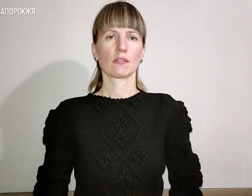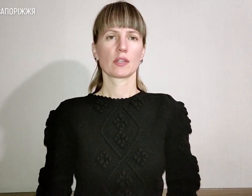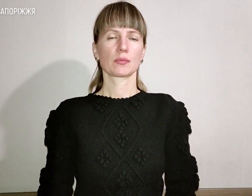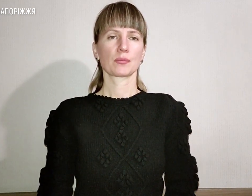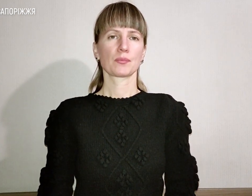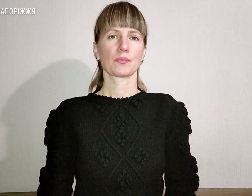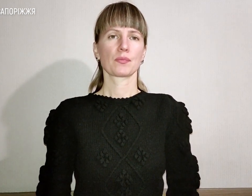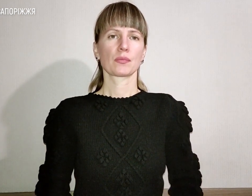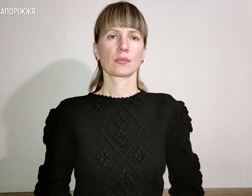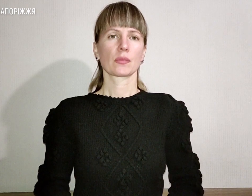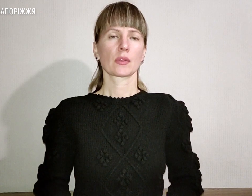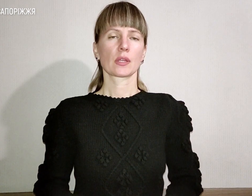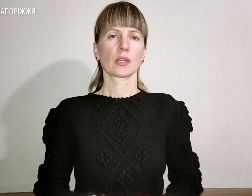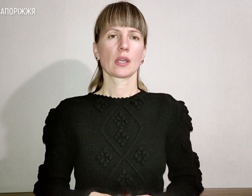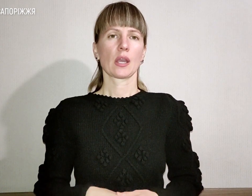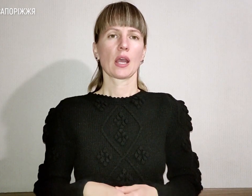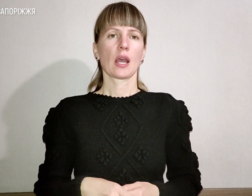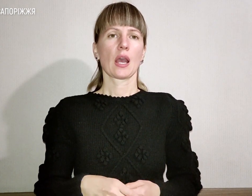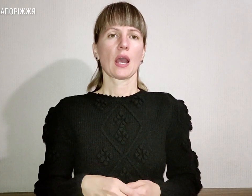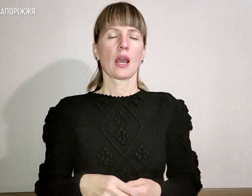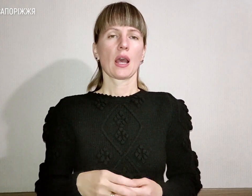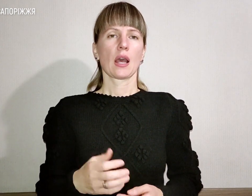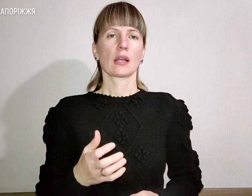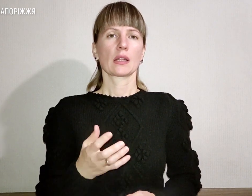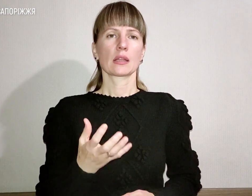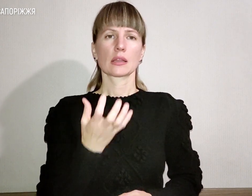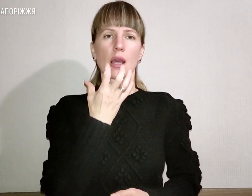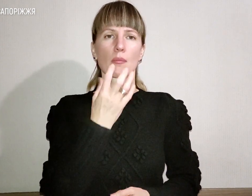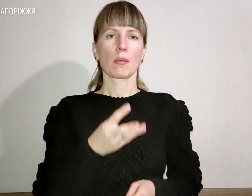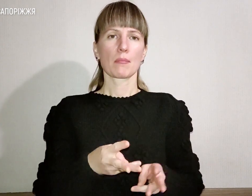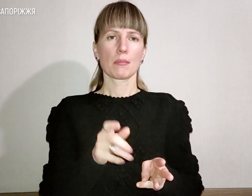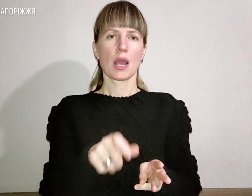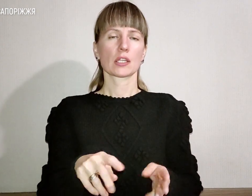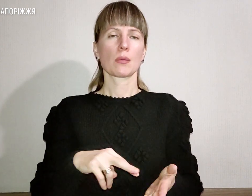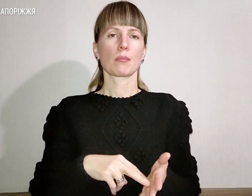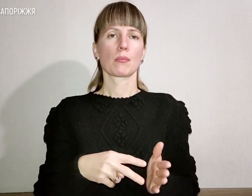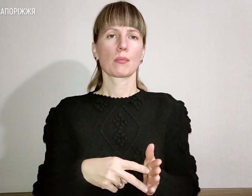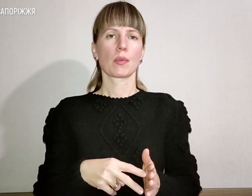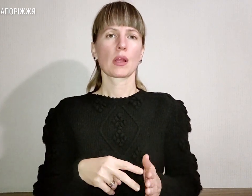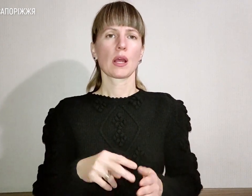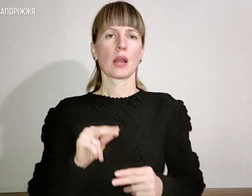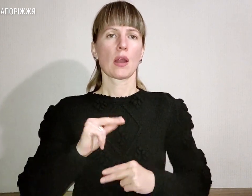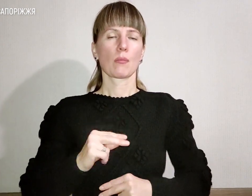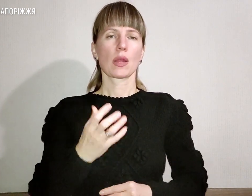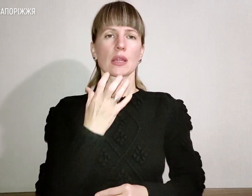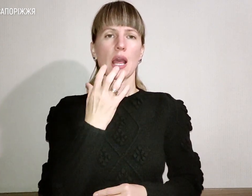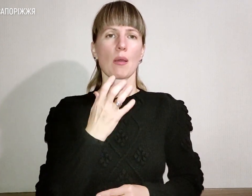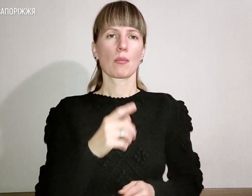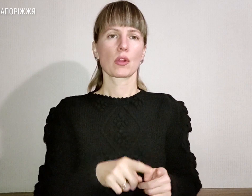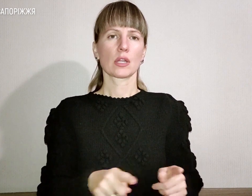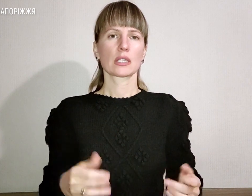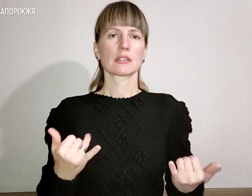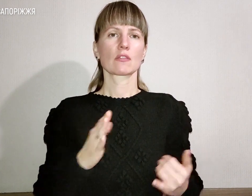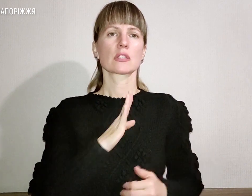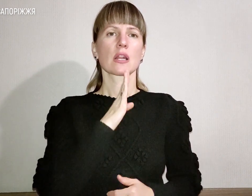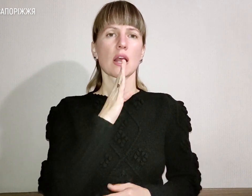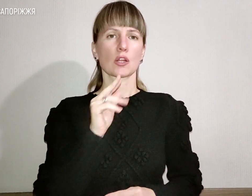Концерн «Міські теплові мережі» проводять планові ремонтні роботи із теплоти на теплотрасах. Сьогодні зранку робітники